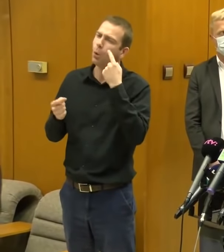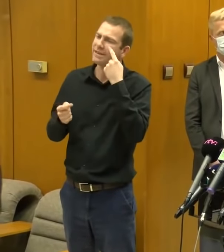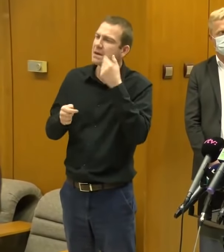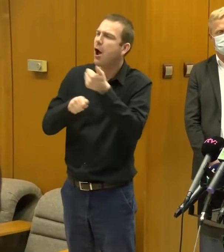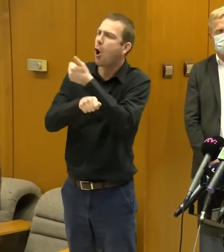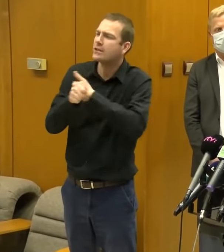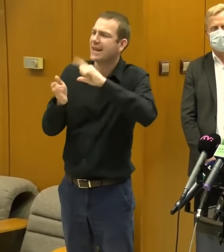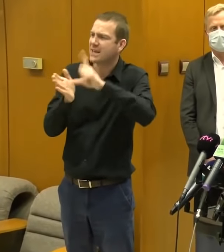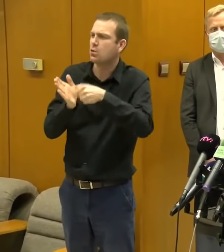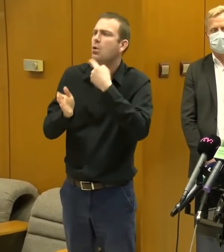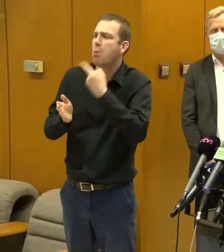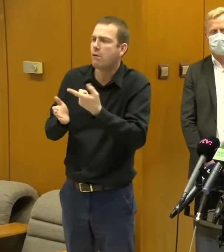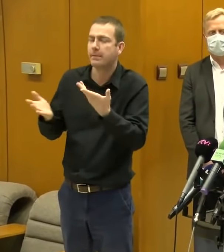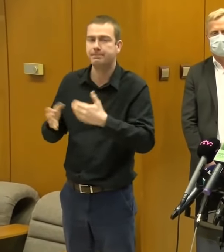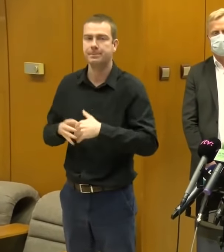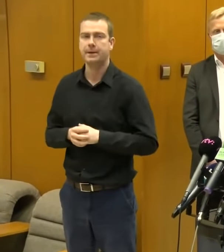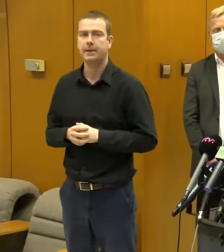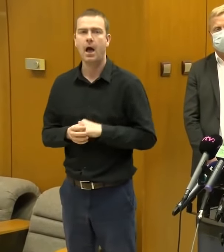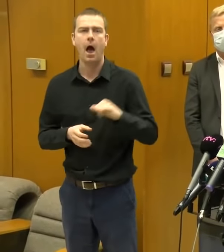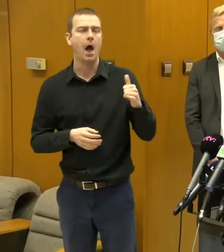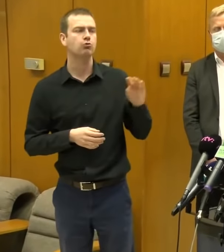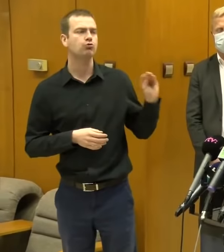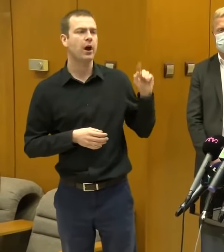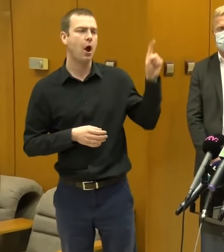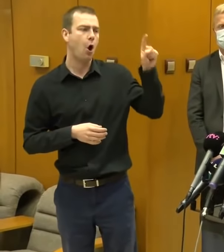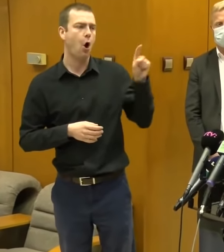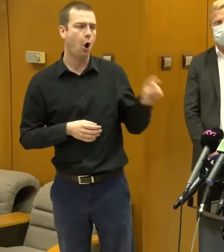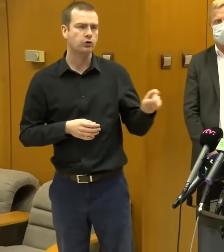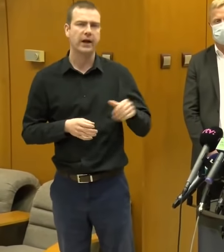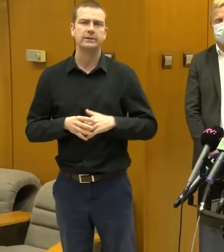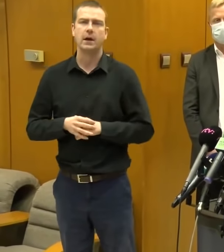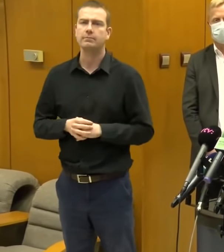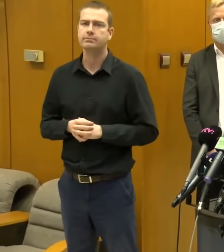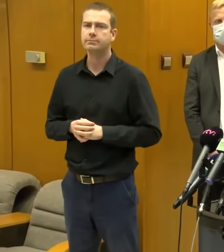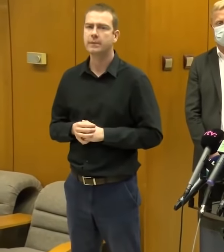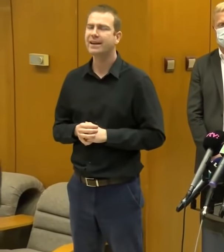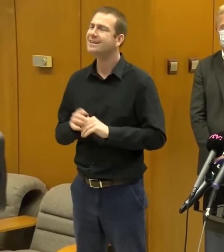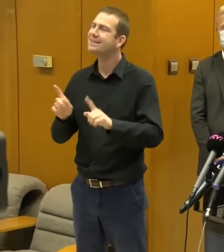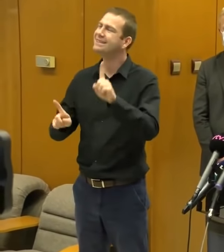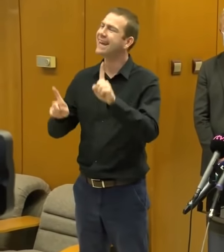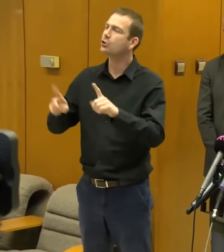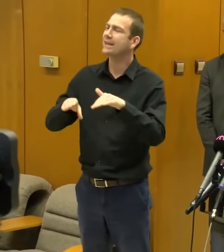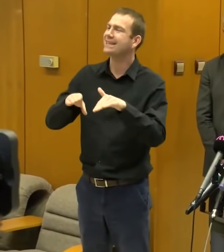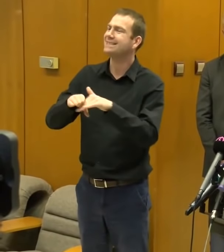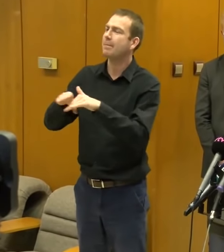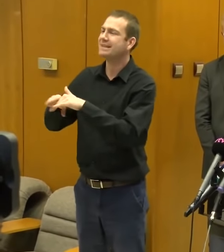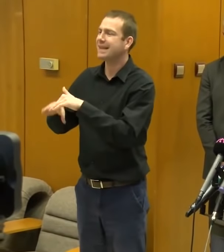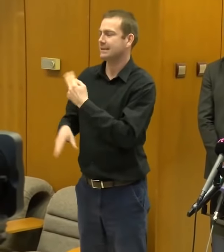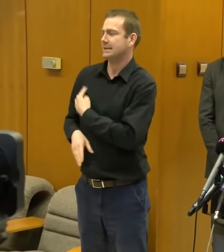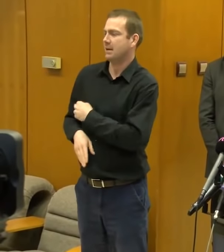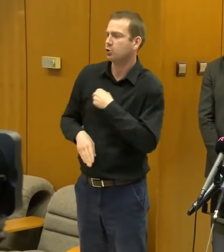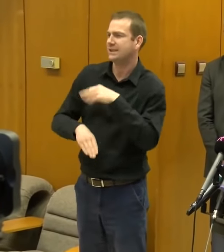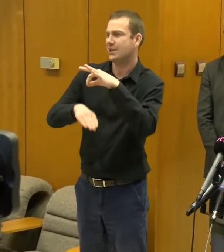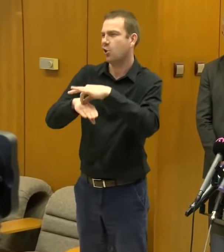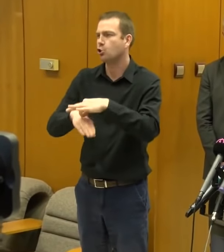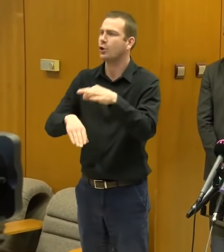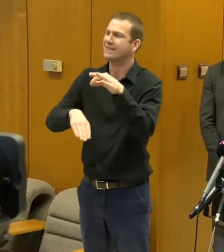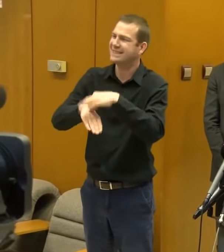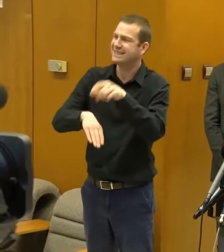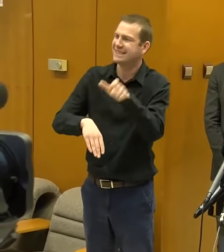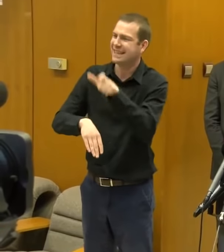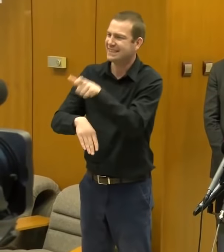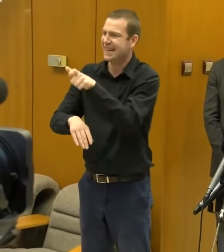teraz taká otázka, že čo hovoríte na to, že niektorí zdravotníci sa sťažujú na to, že ich nutia